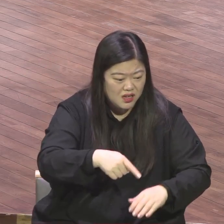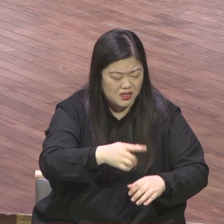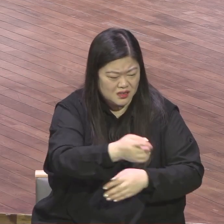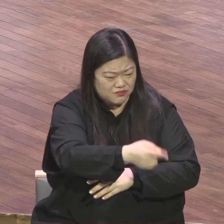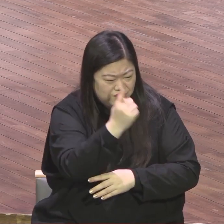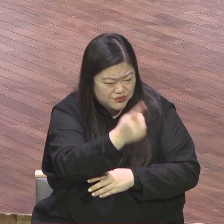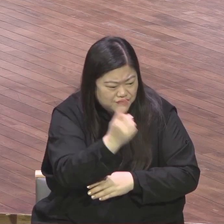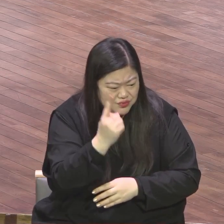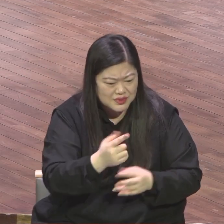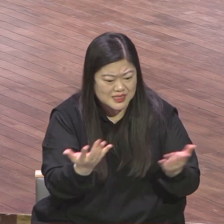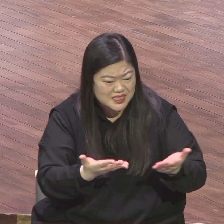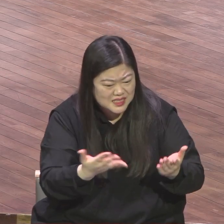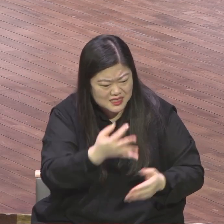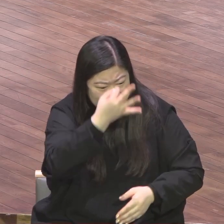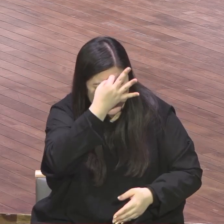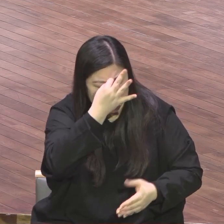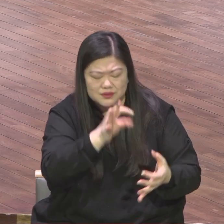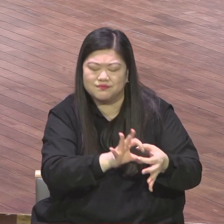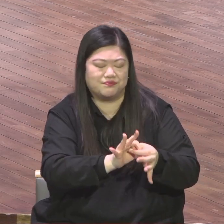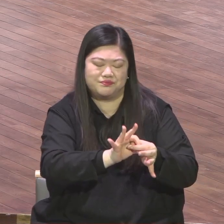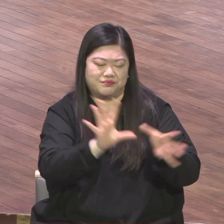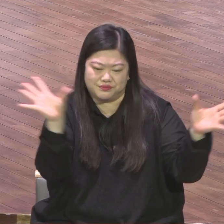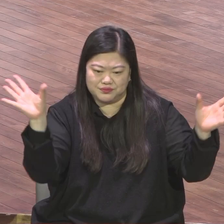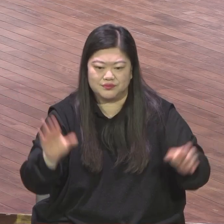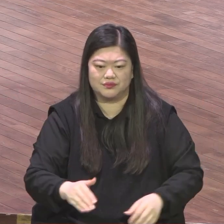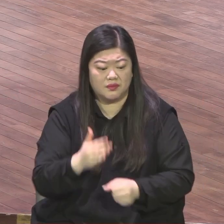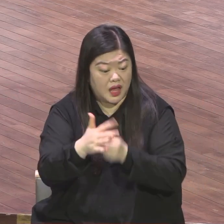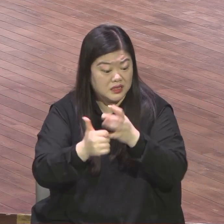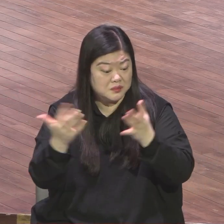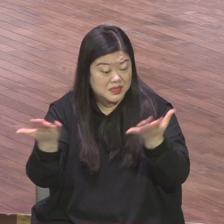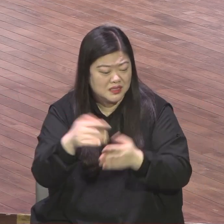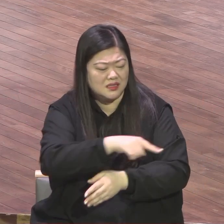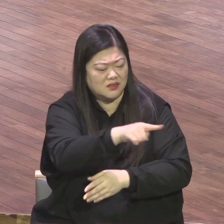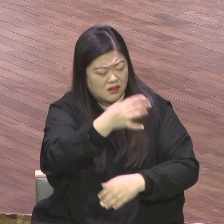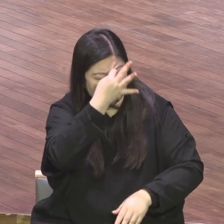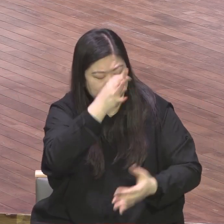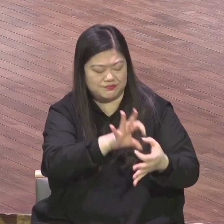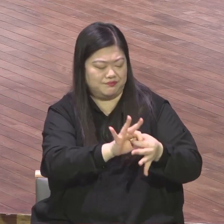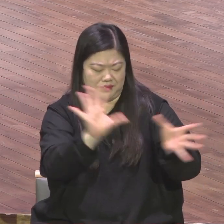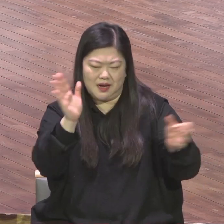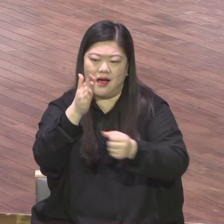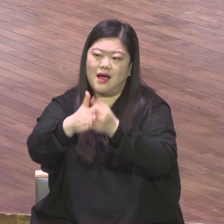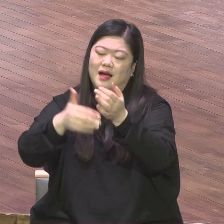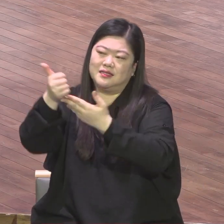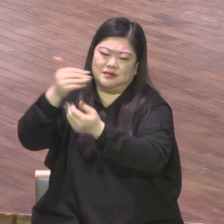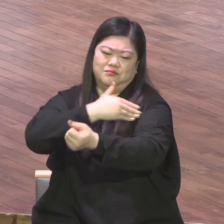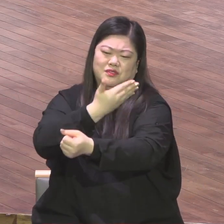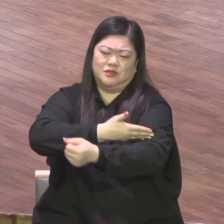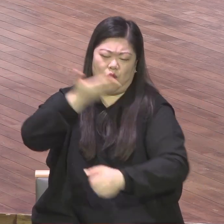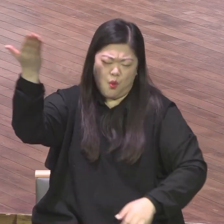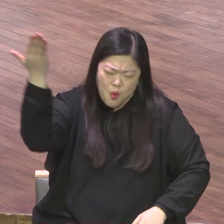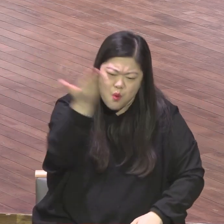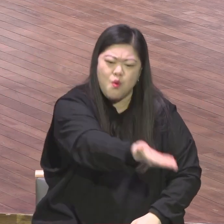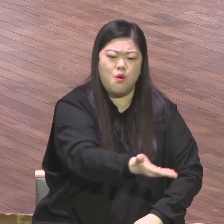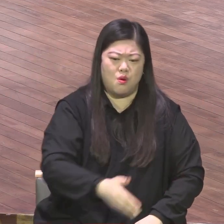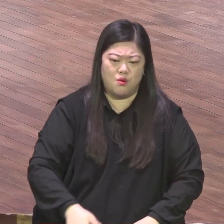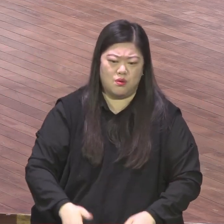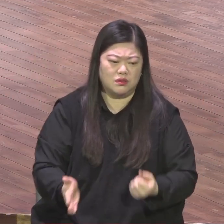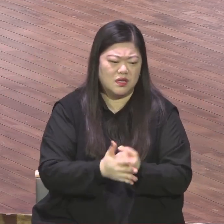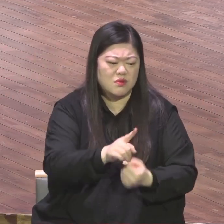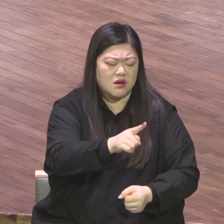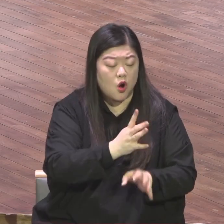너 몸 하나, 너 마음 하나 관리 못해. 그래서 위로부터 능력이 임할 거니까